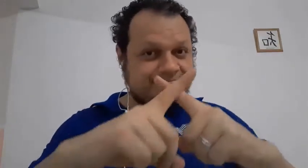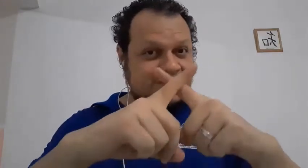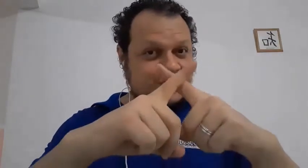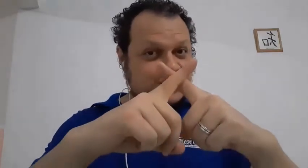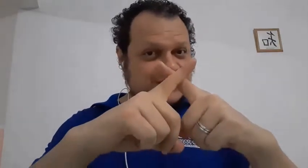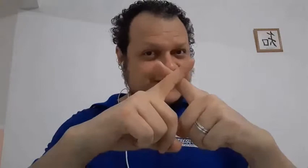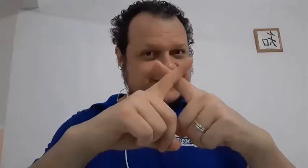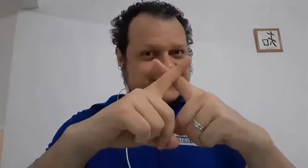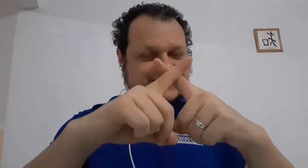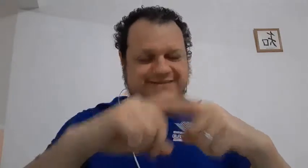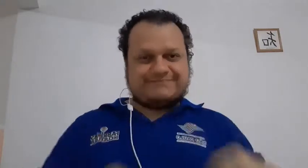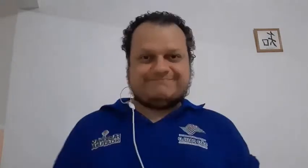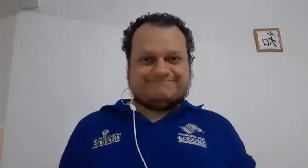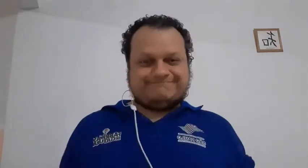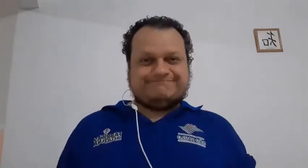X.